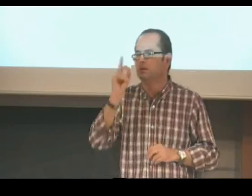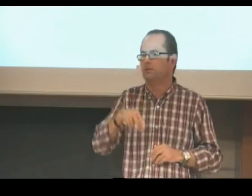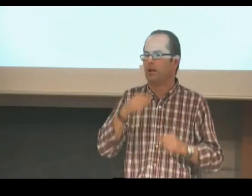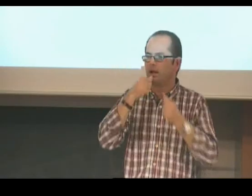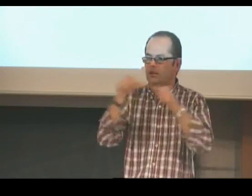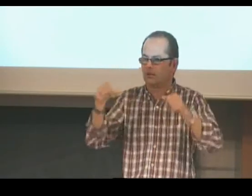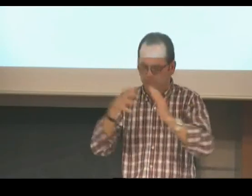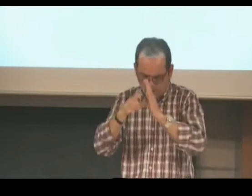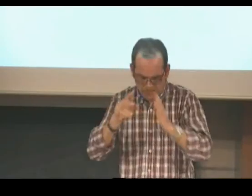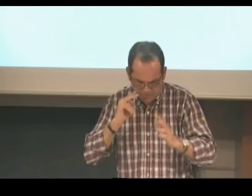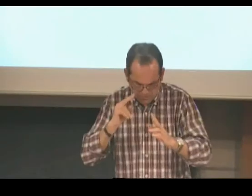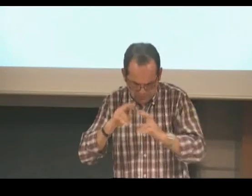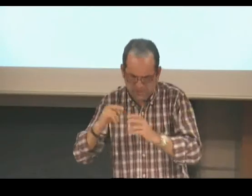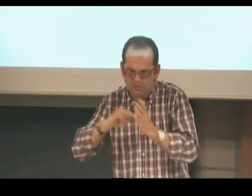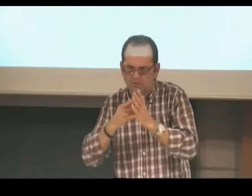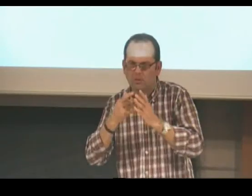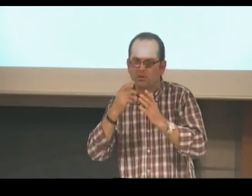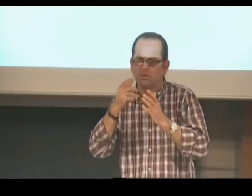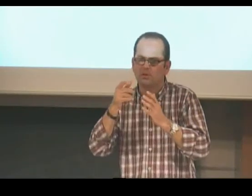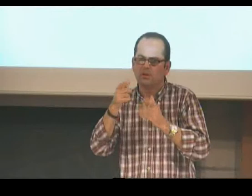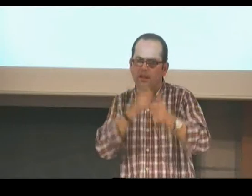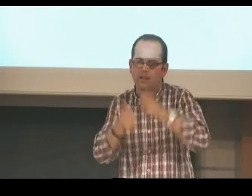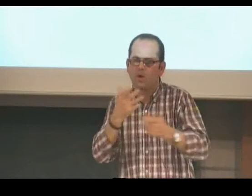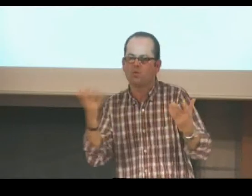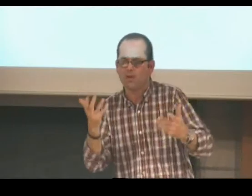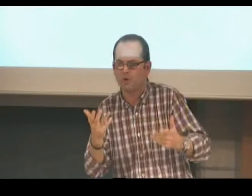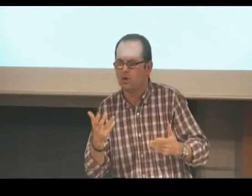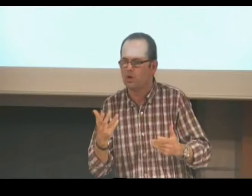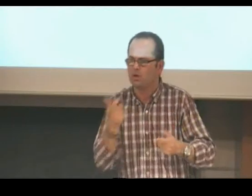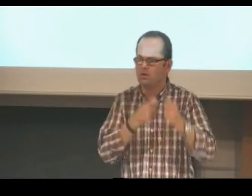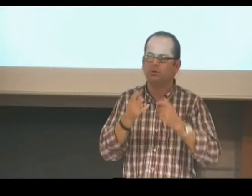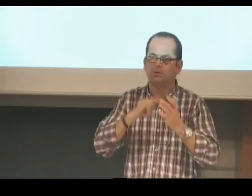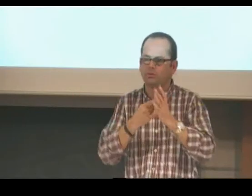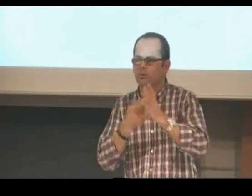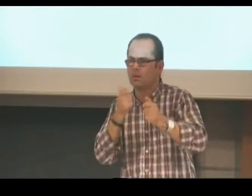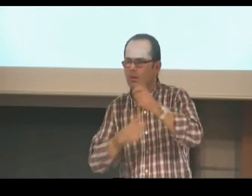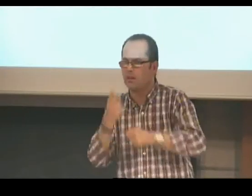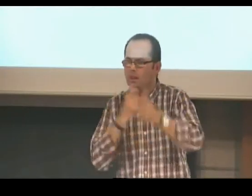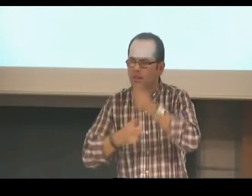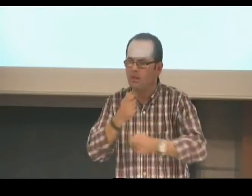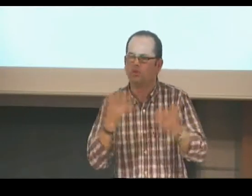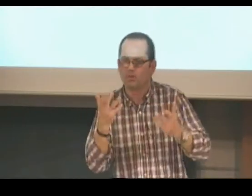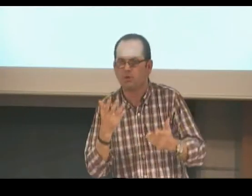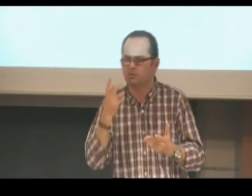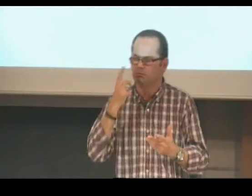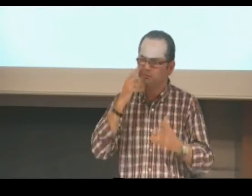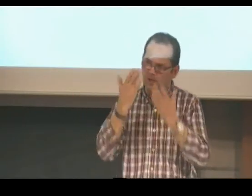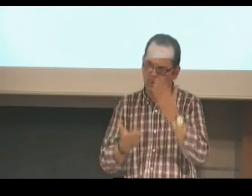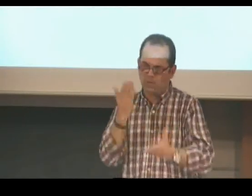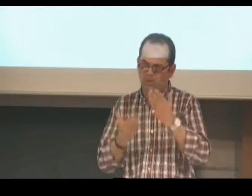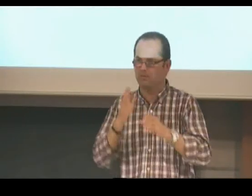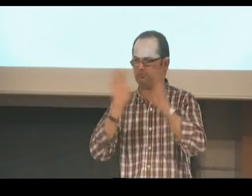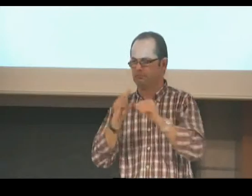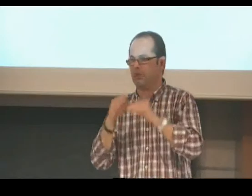Avaluarem el material utilitzat, els períodes d'anotació, si el material emprat per la licitació ha